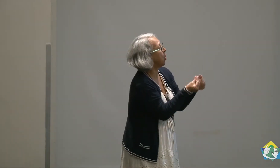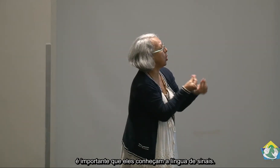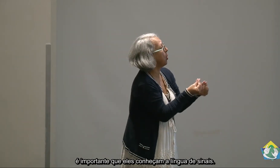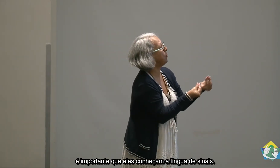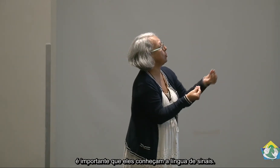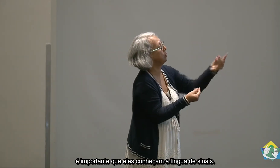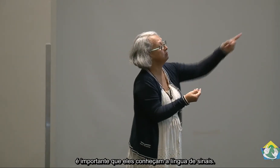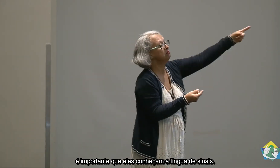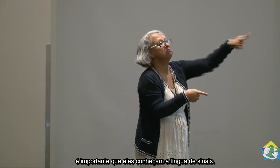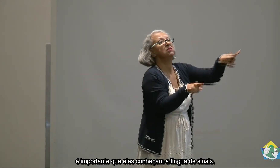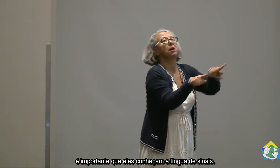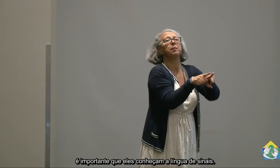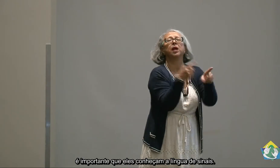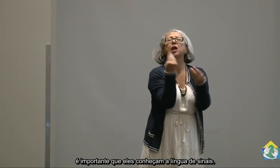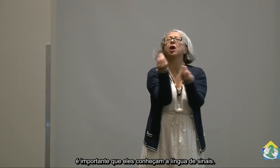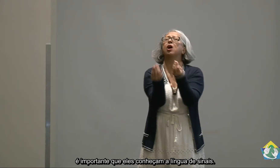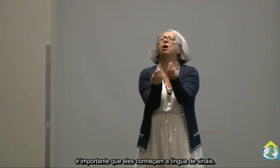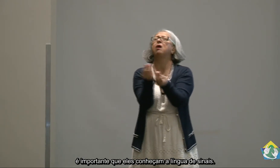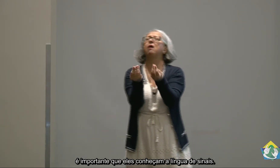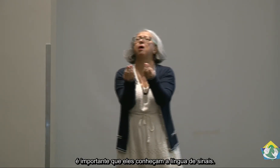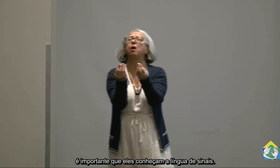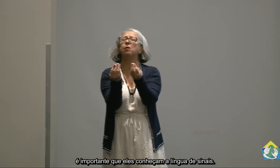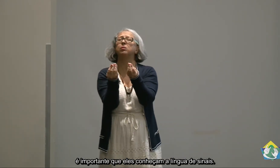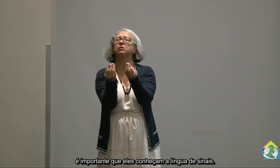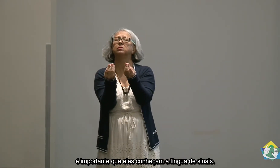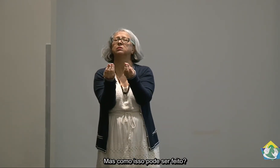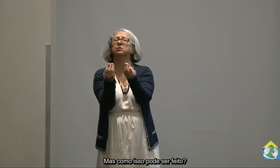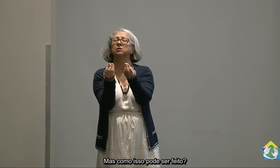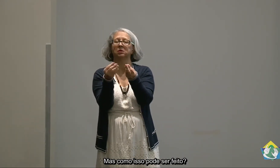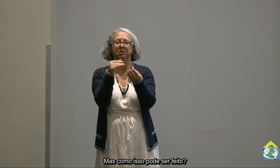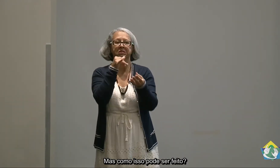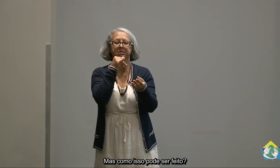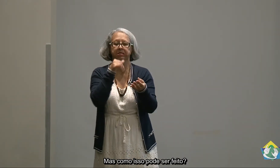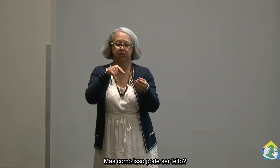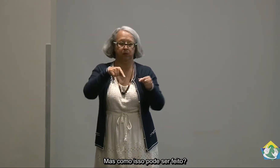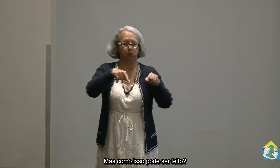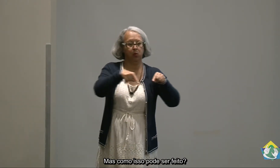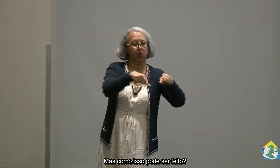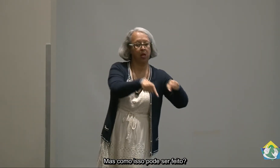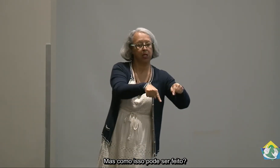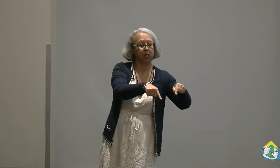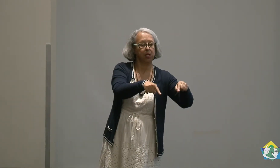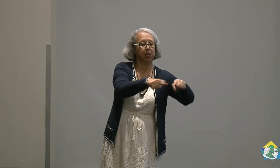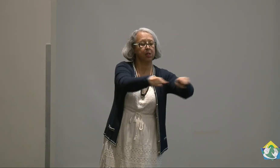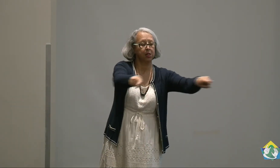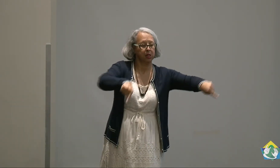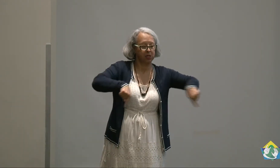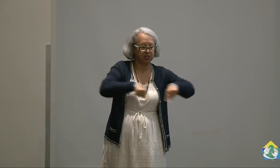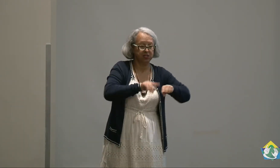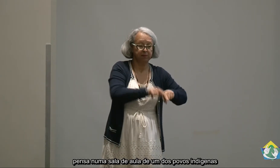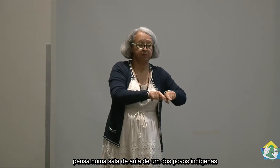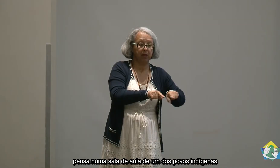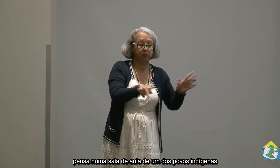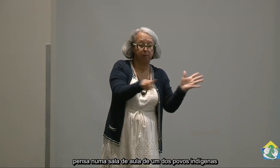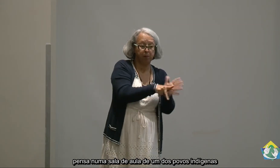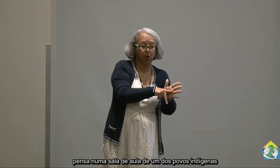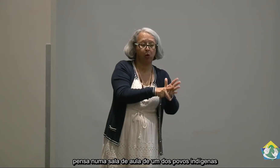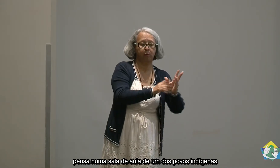É importante que eles conheçam a língua de sinais. Mas como isso pode ser feito? Pensa numa sala de